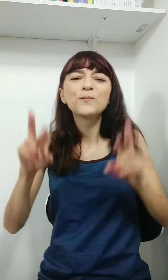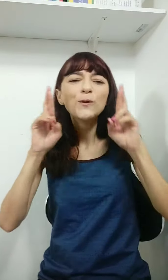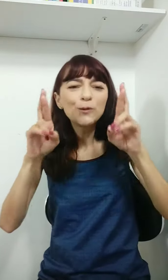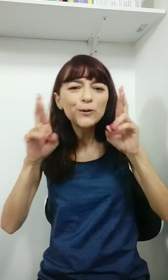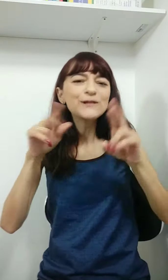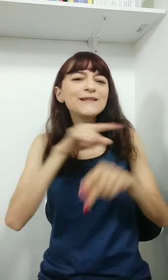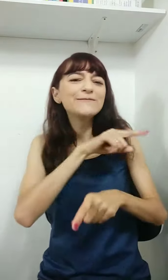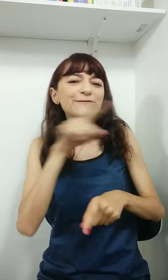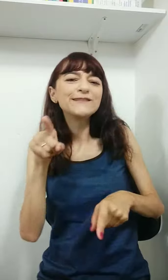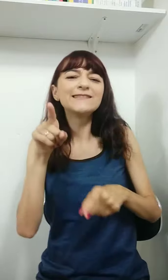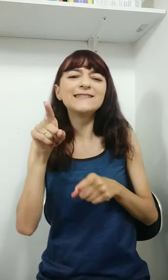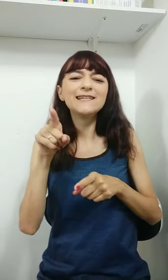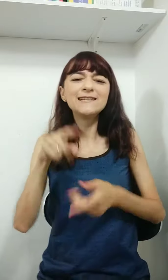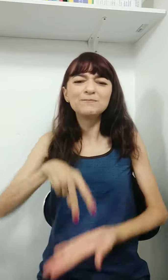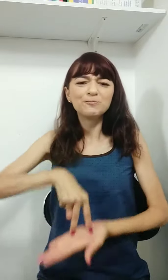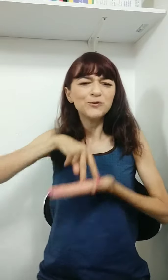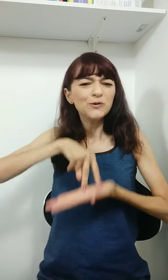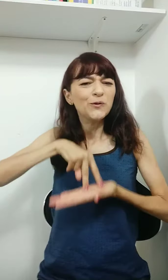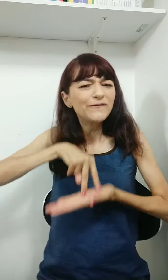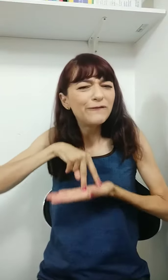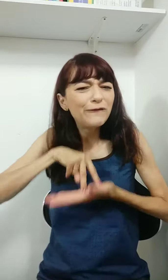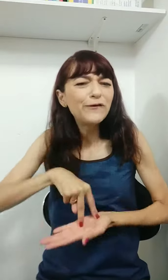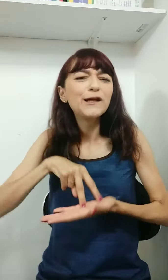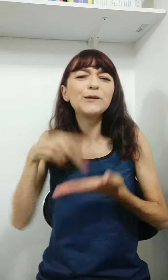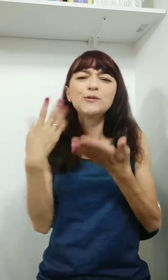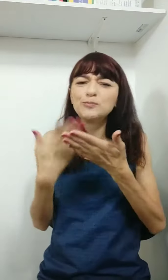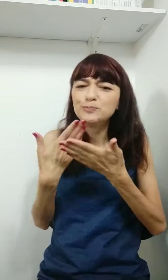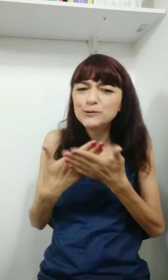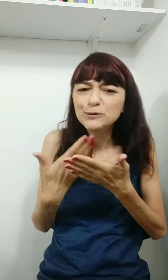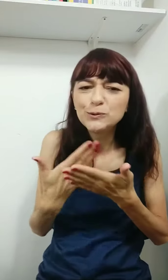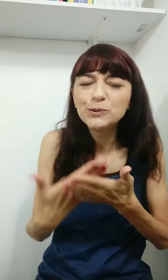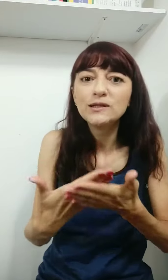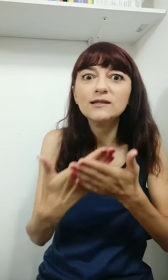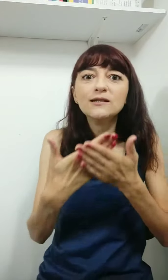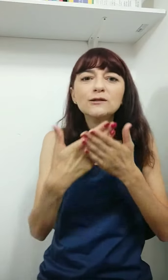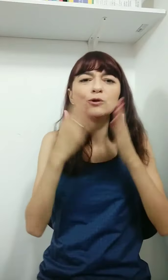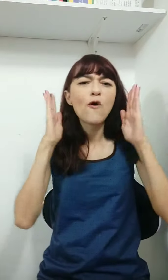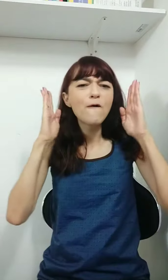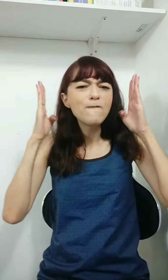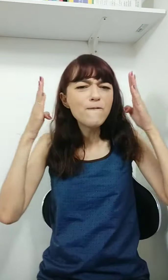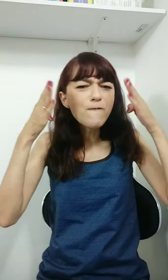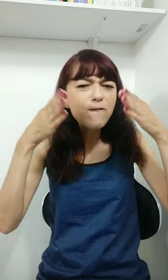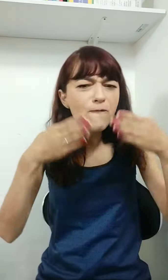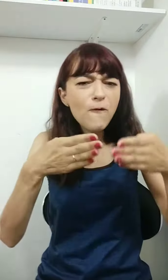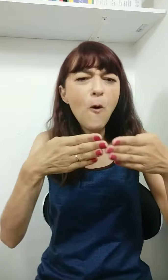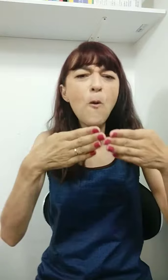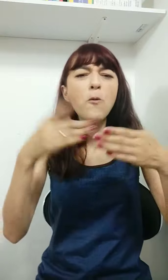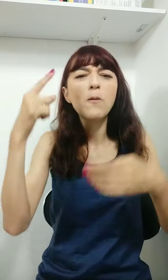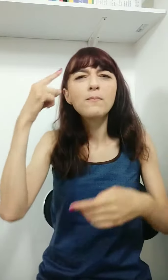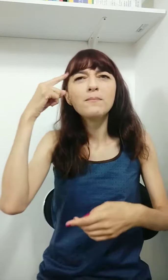tá? Vamos ter uma outra aula aqui e eu espero que vocês voltem firmes, continuem firmes aí nos estudos, tá